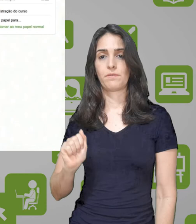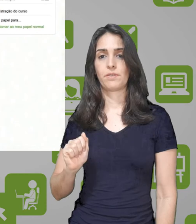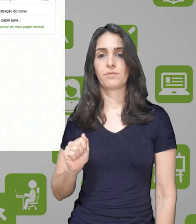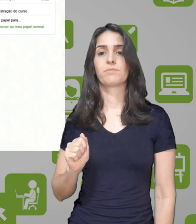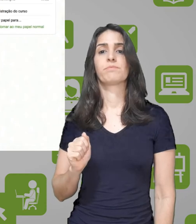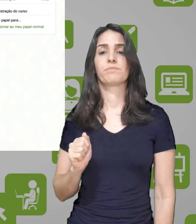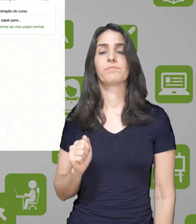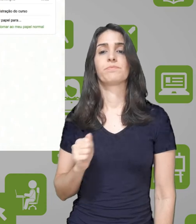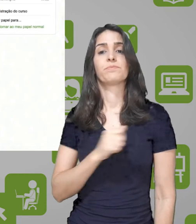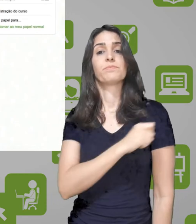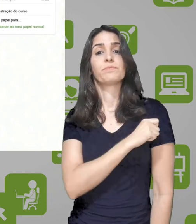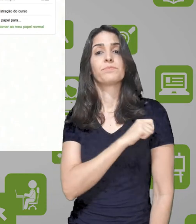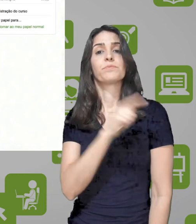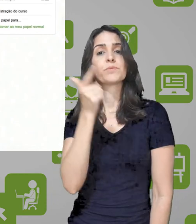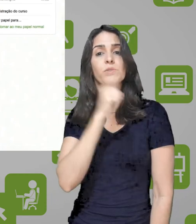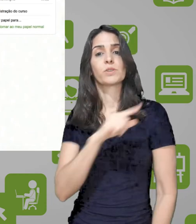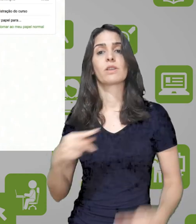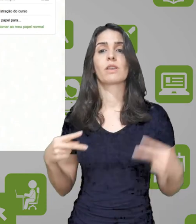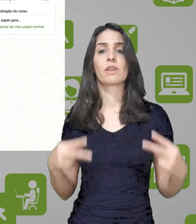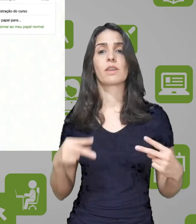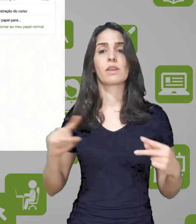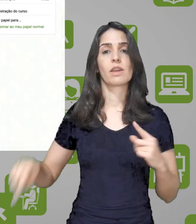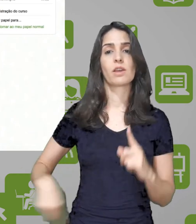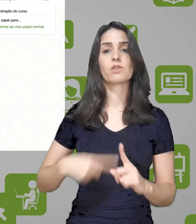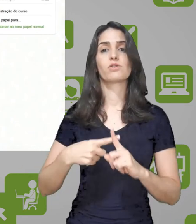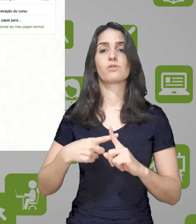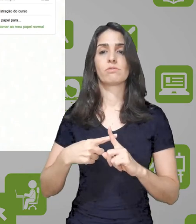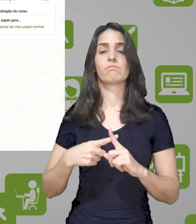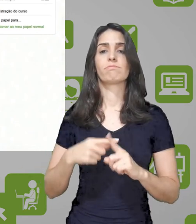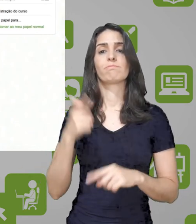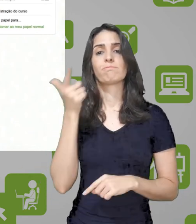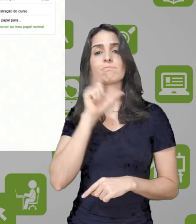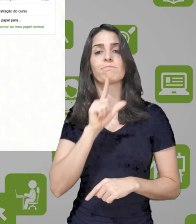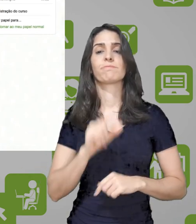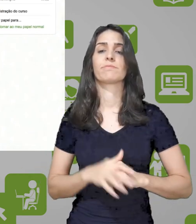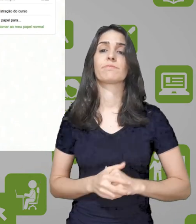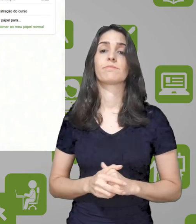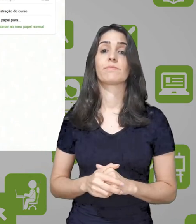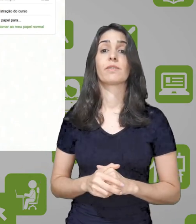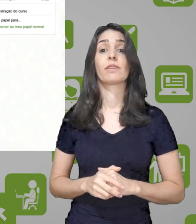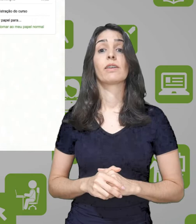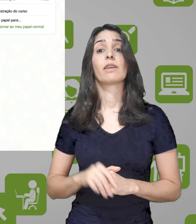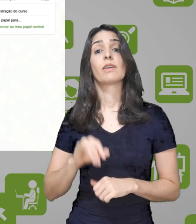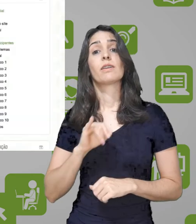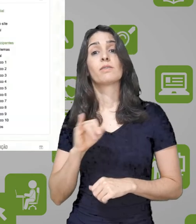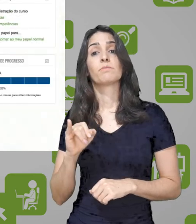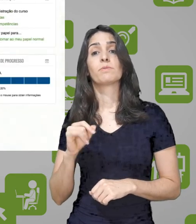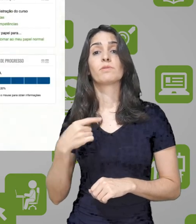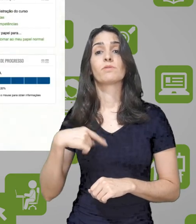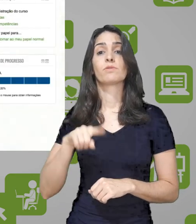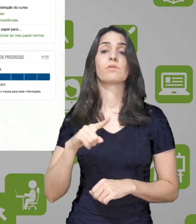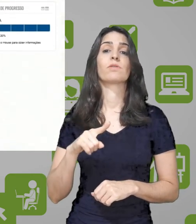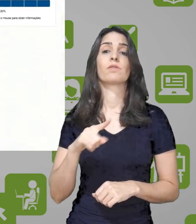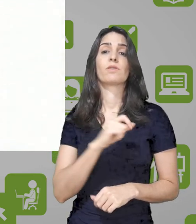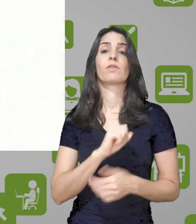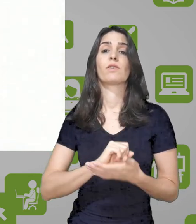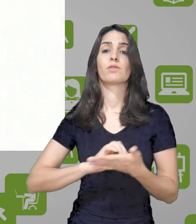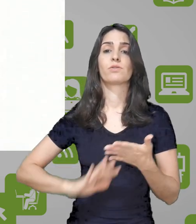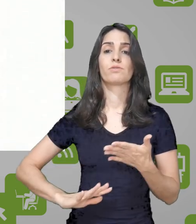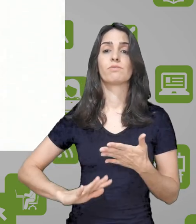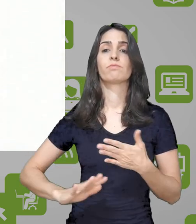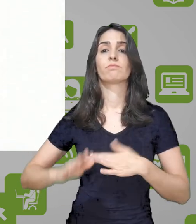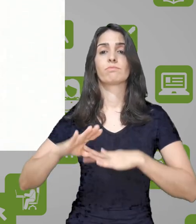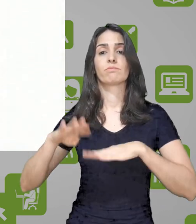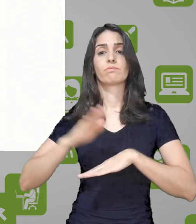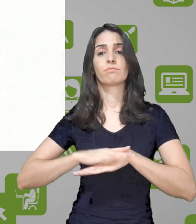então o aluno aqui aparece esse link de Adicionar tarefa para ele agora quando eu vou na